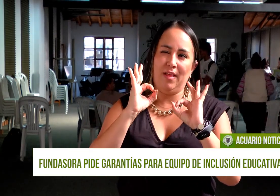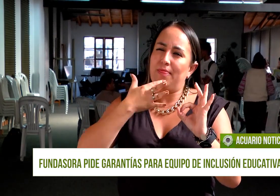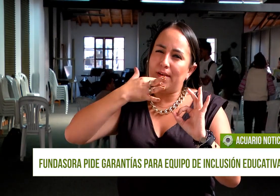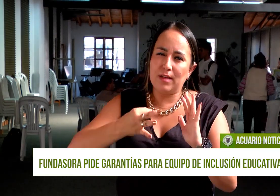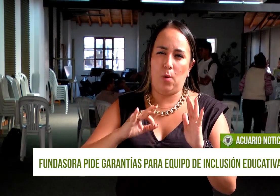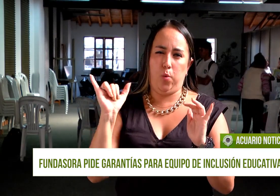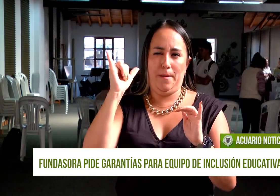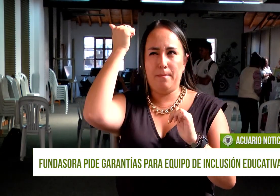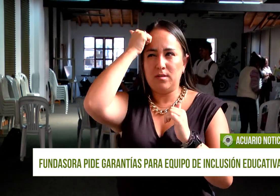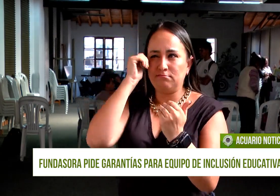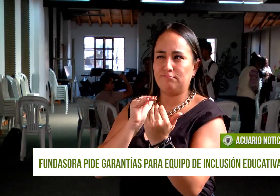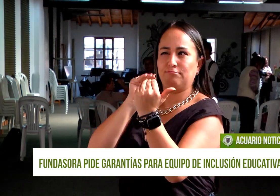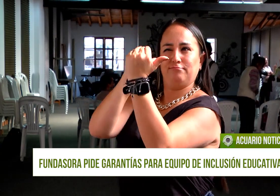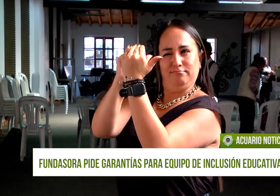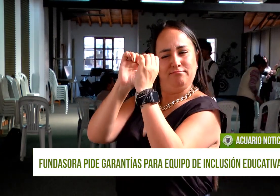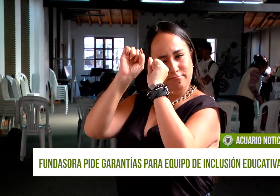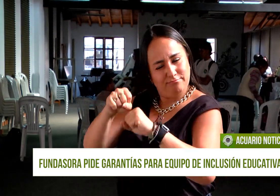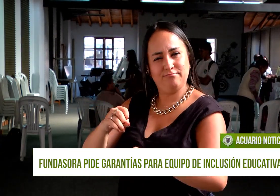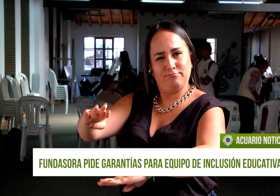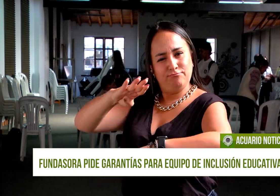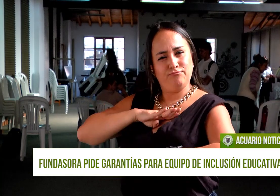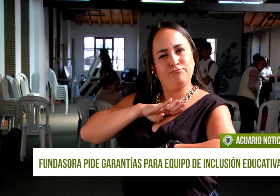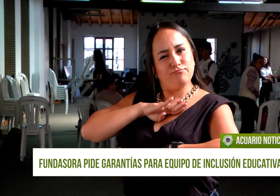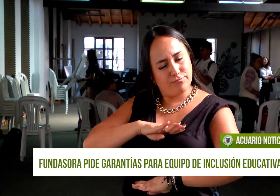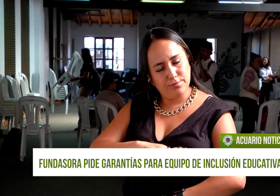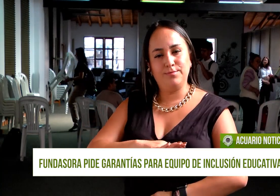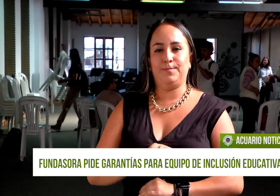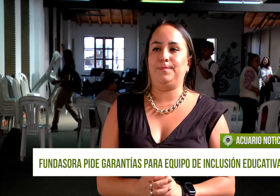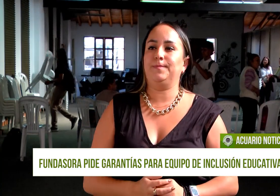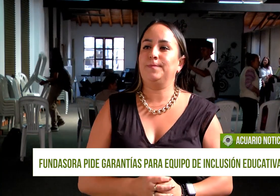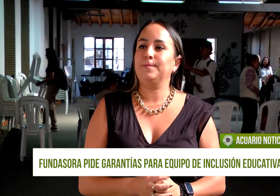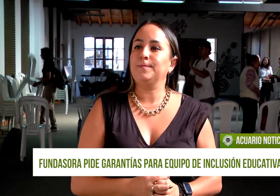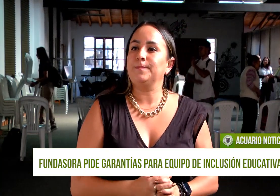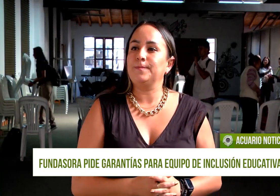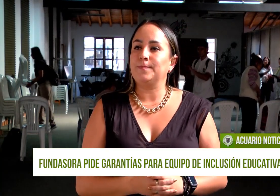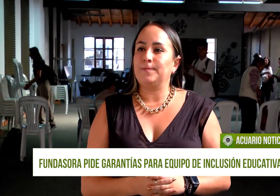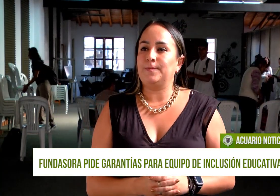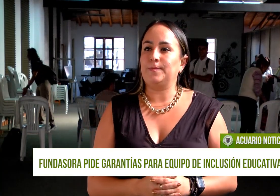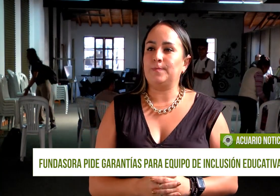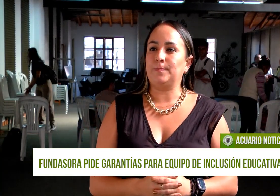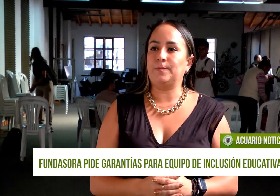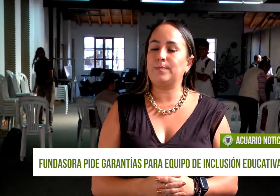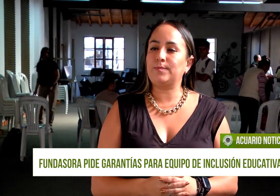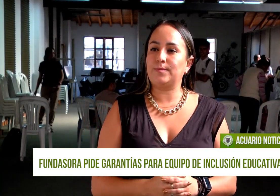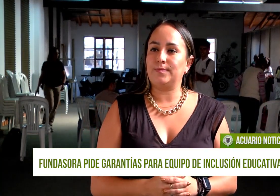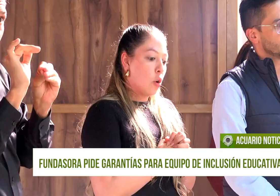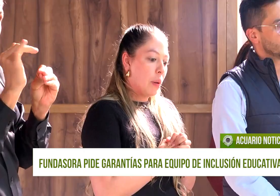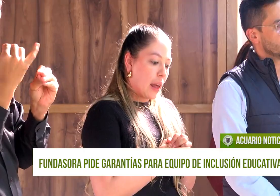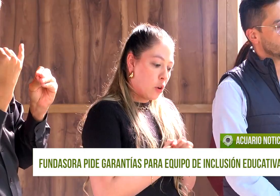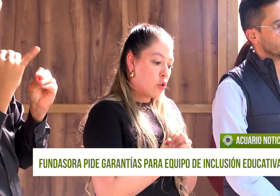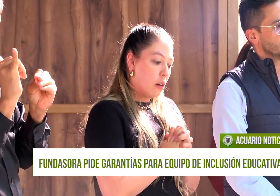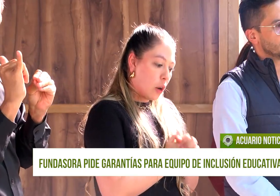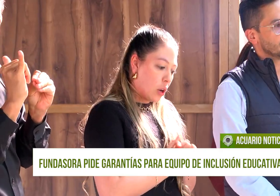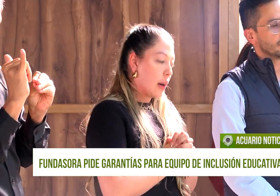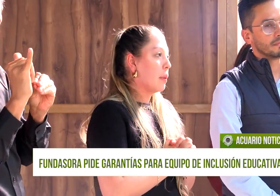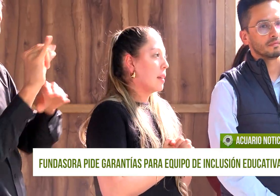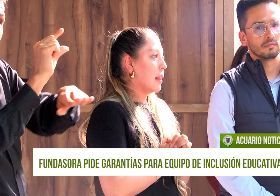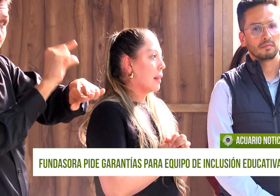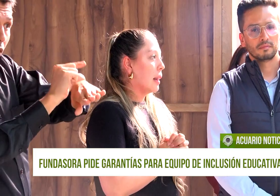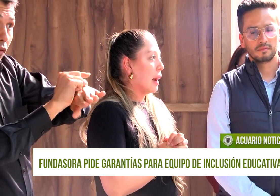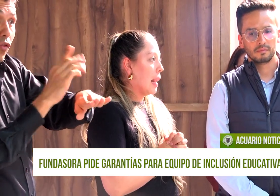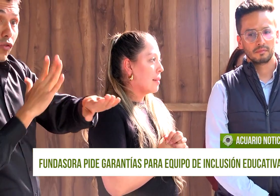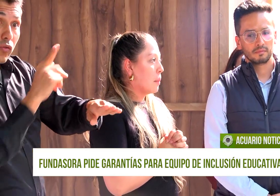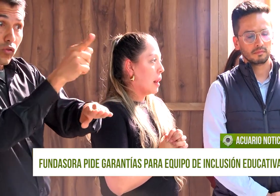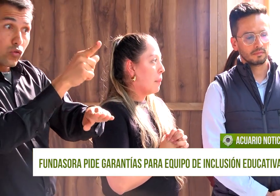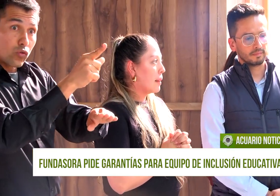mejora en cuanto al proceso. De verdad, tenemos que estar como igual en la calidad de los docentes, en tanto su tranquilidad. La secretaria de